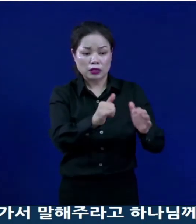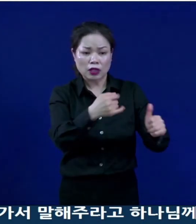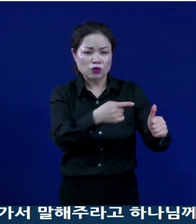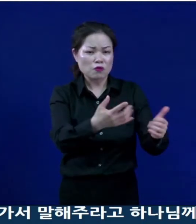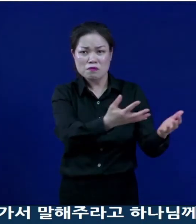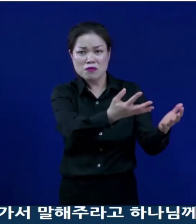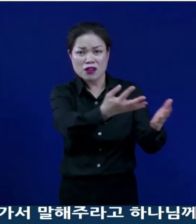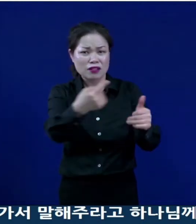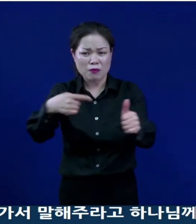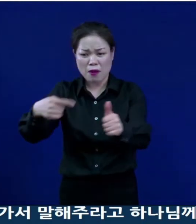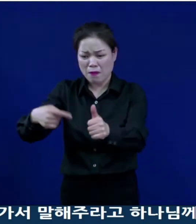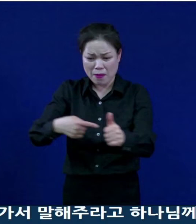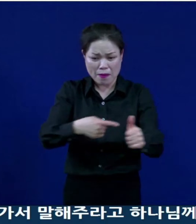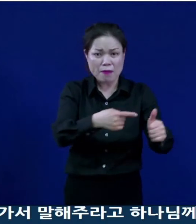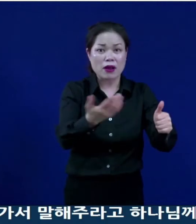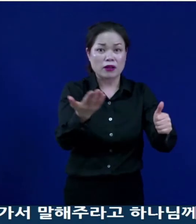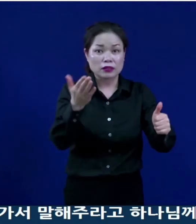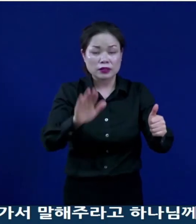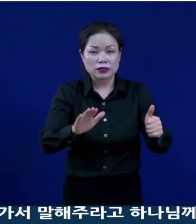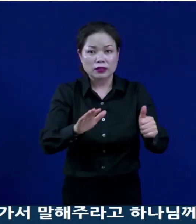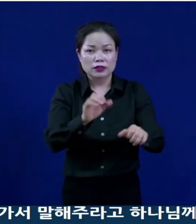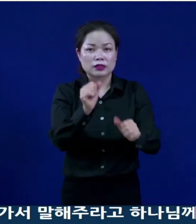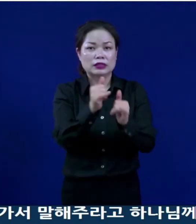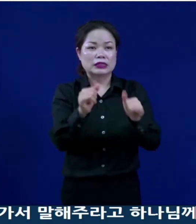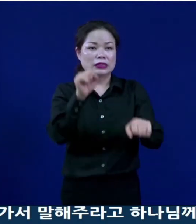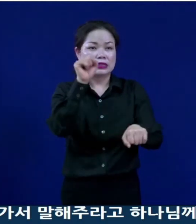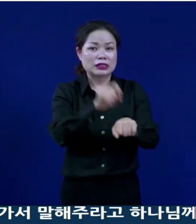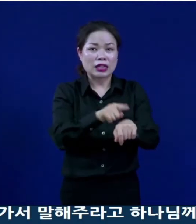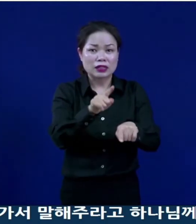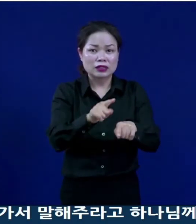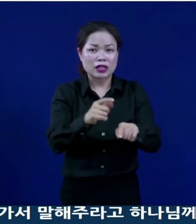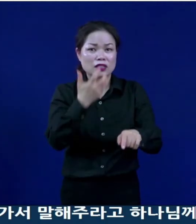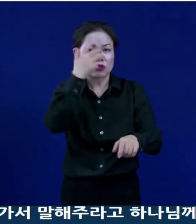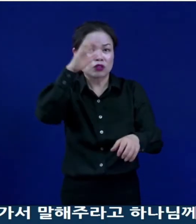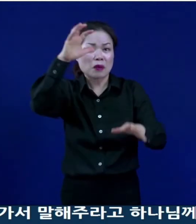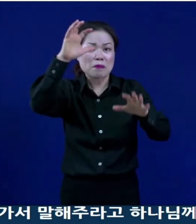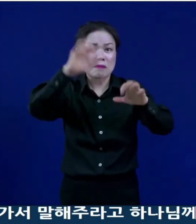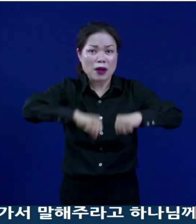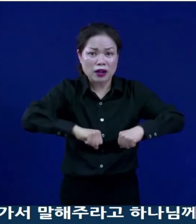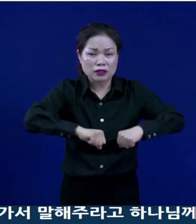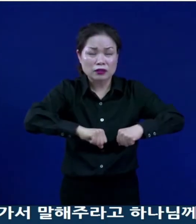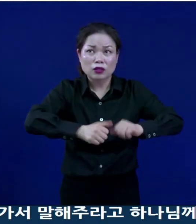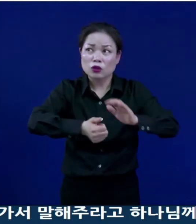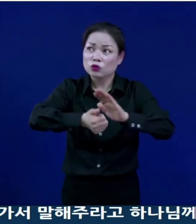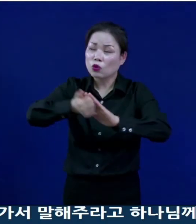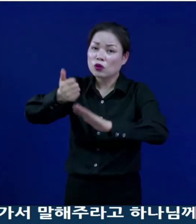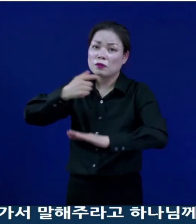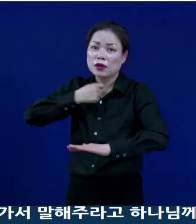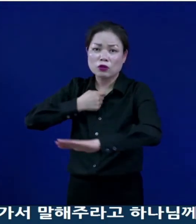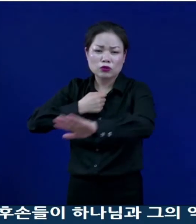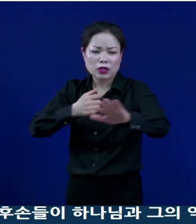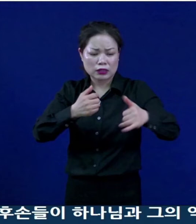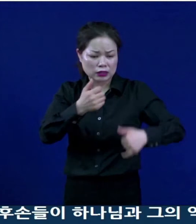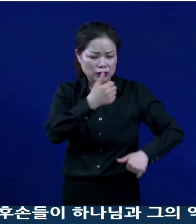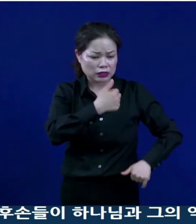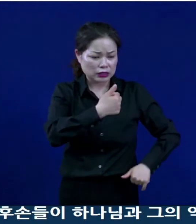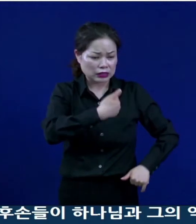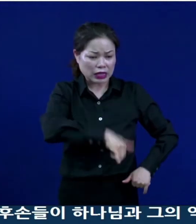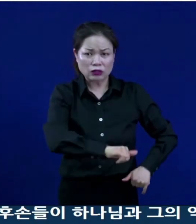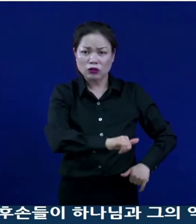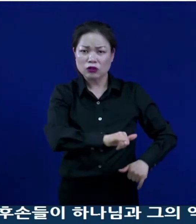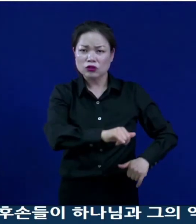많이 시키면서 인성과 영성은 망가져 간다면 소망을 바라고 키우는 우리들의 자녀들의